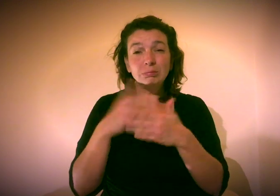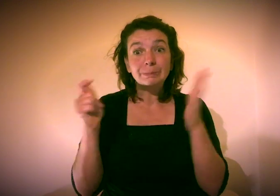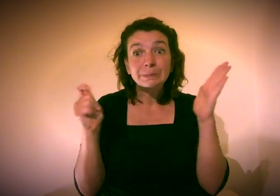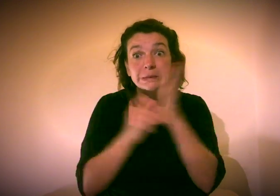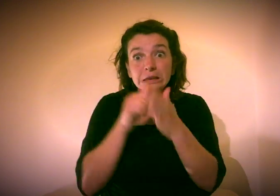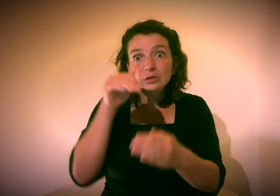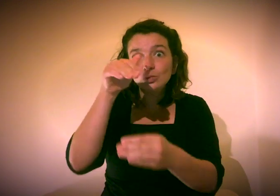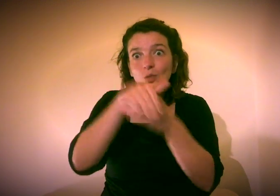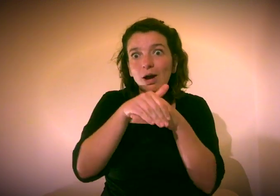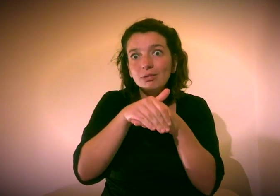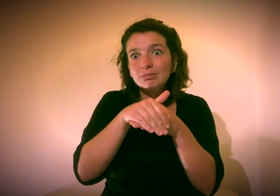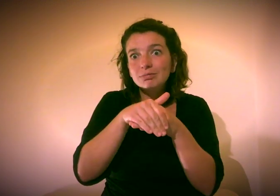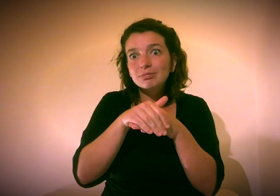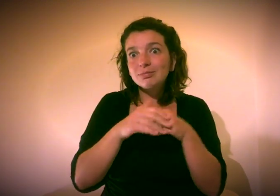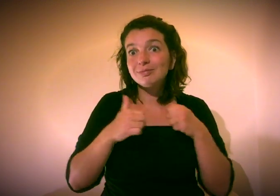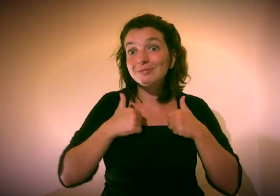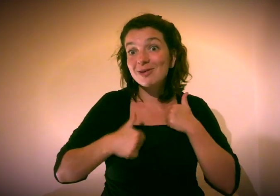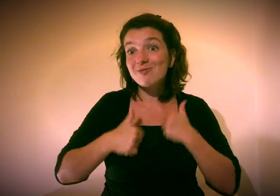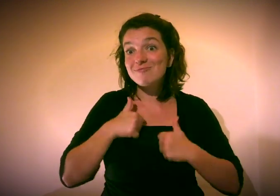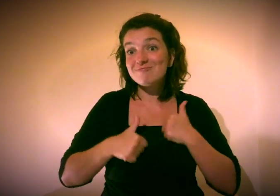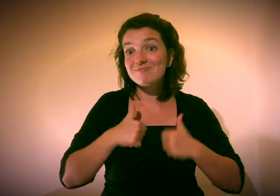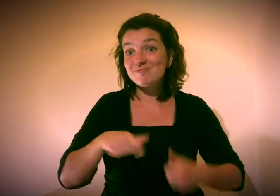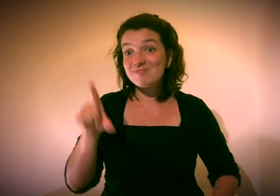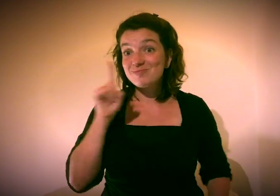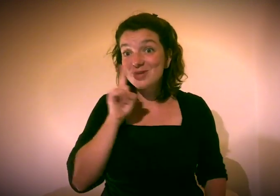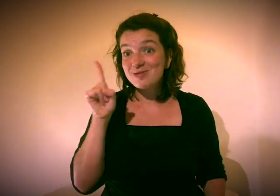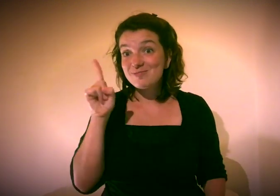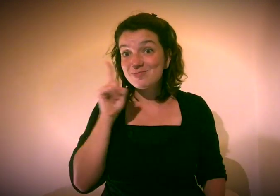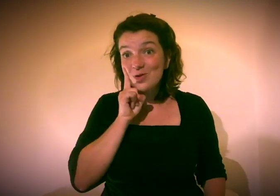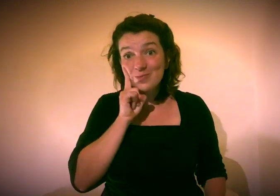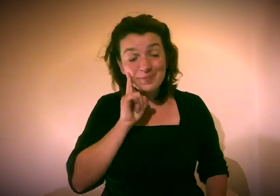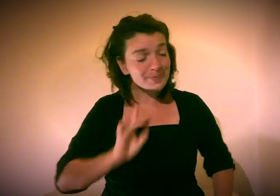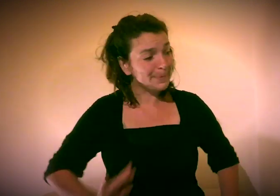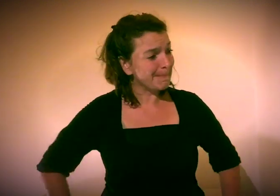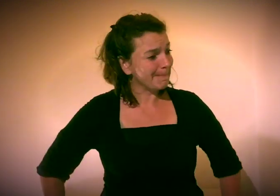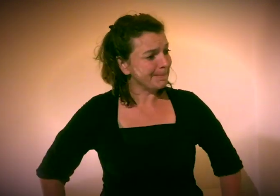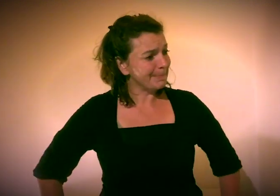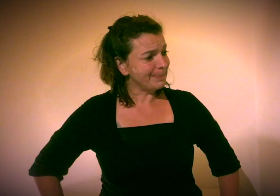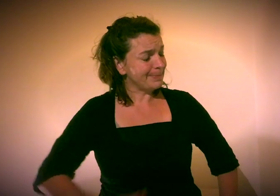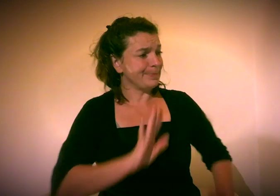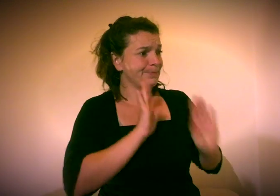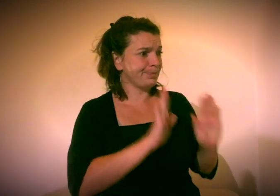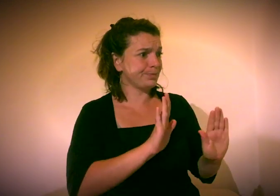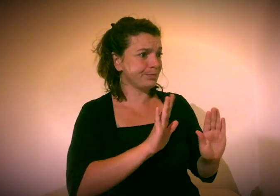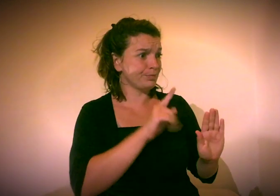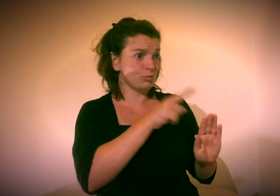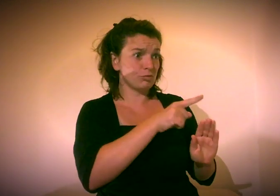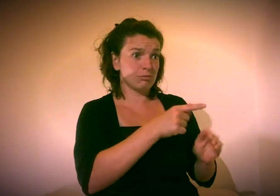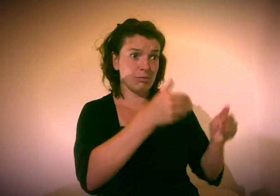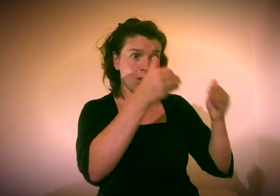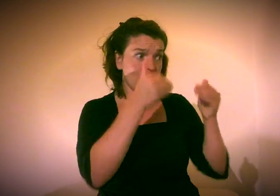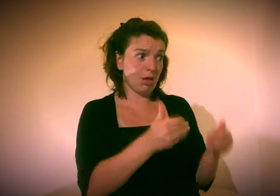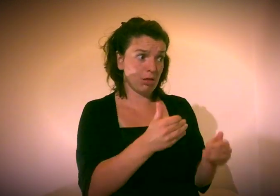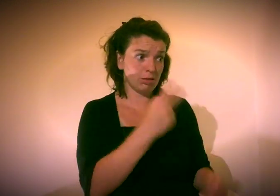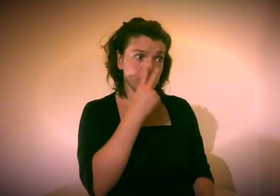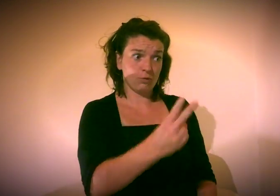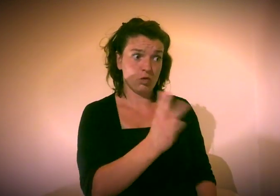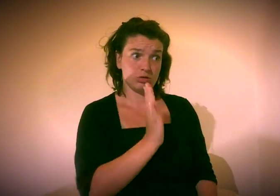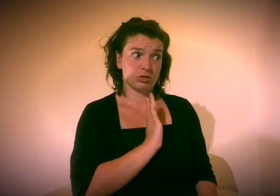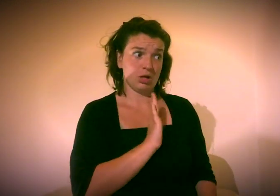Mais un soir, pendant le bain, sa maman lui dit « Je ne veux pas que tu joues avec ce chien. On